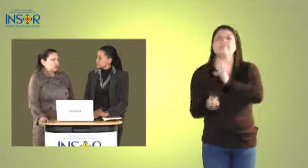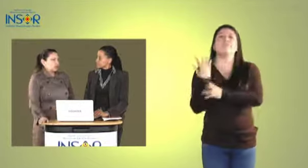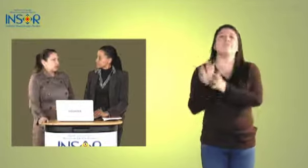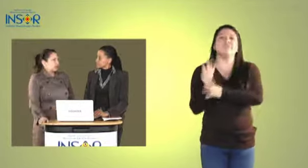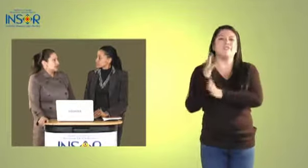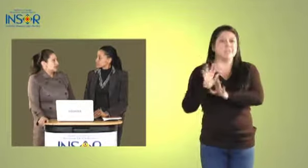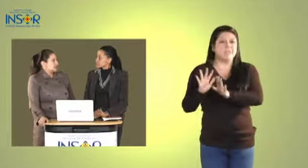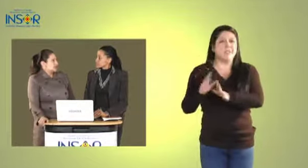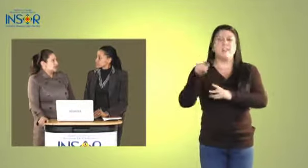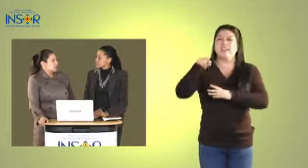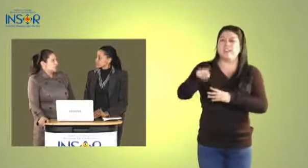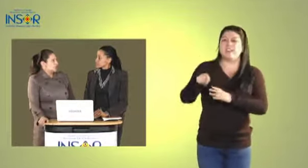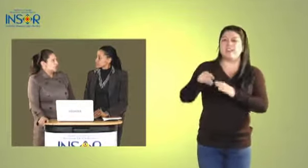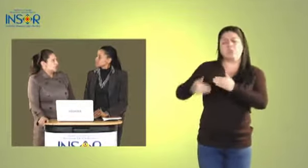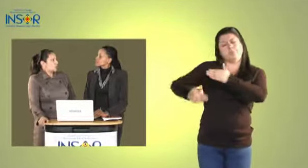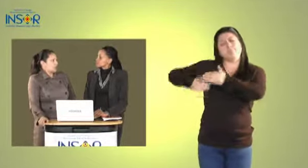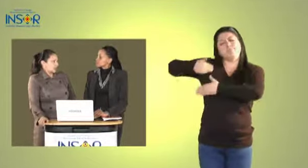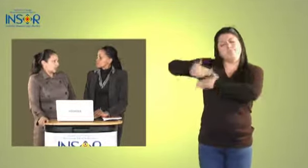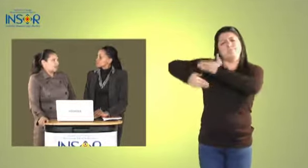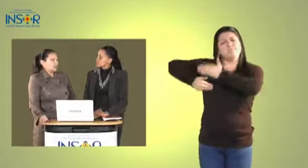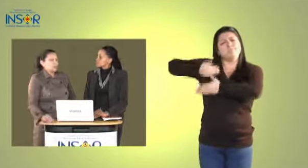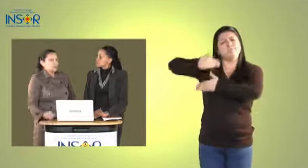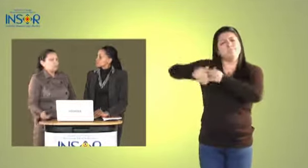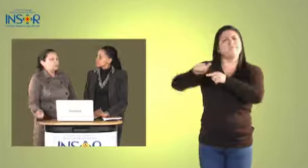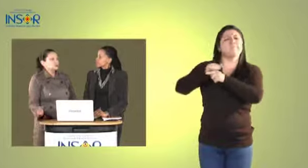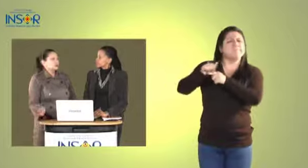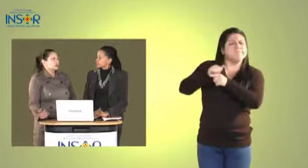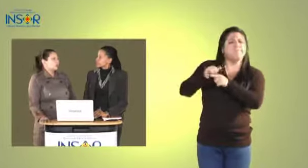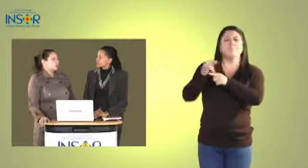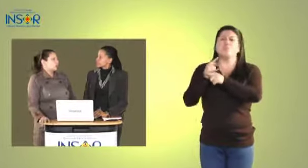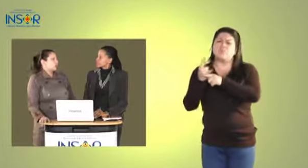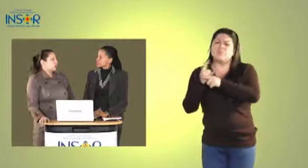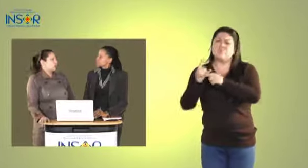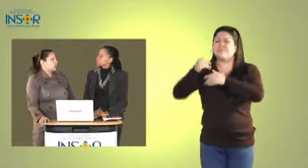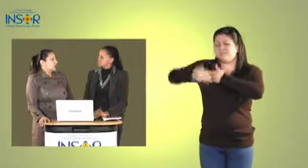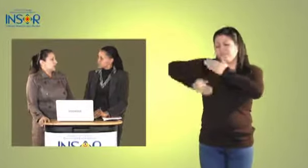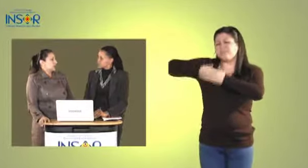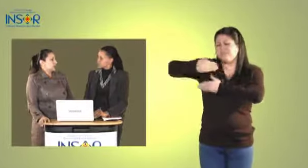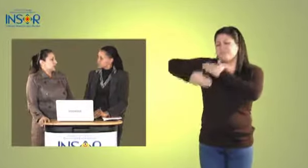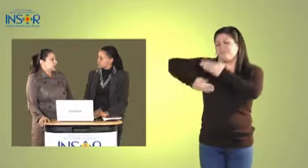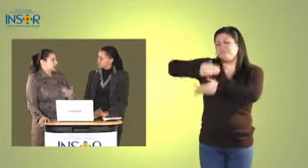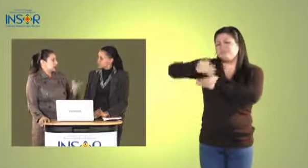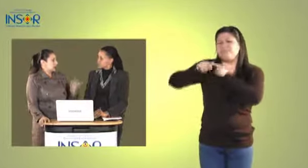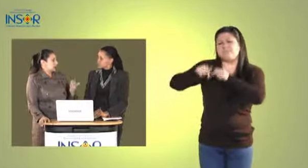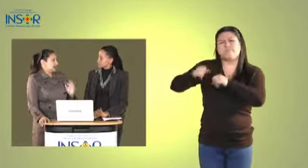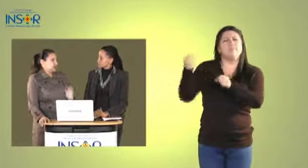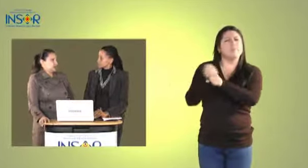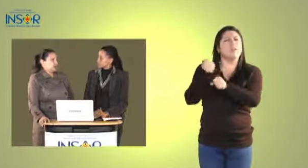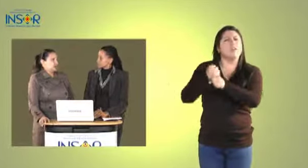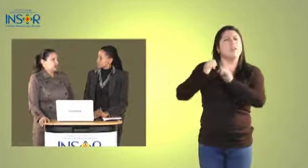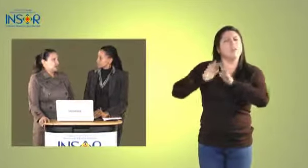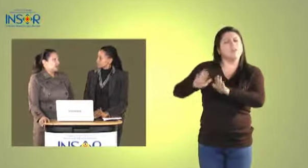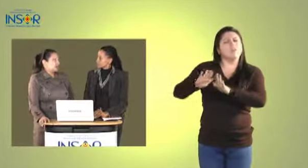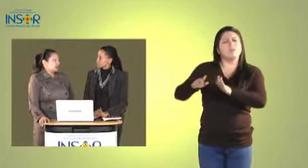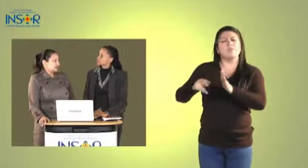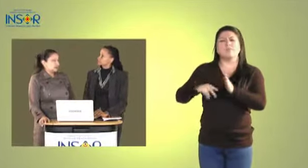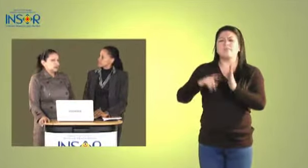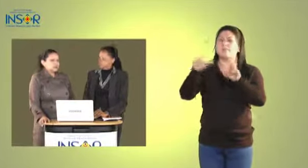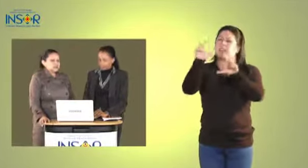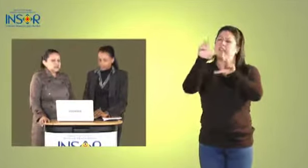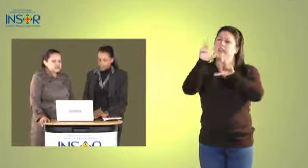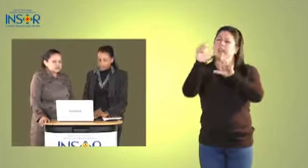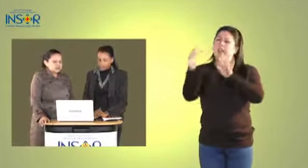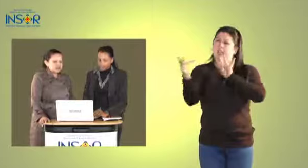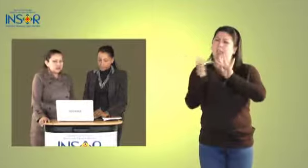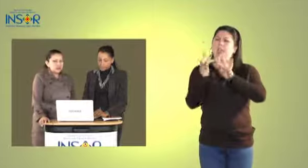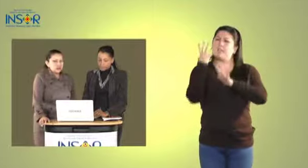Y lo otro va llegando poco a poco, con la práctica, con el uso, va llegando poco a poco todo el trabajo de una letra bien presentada.